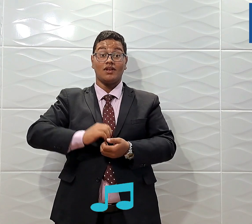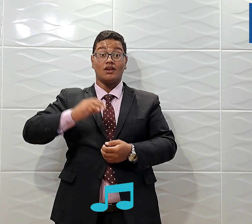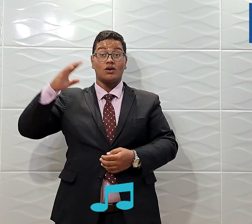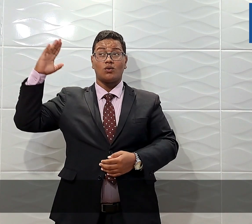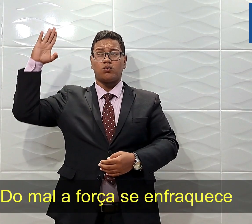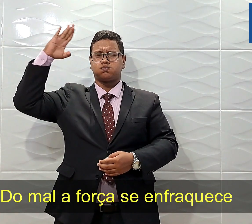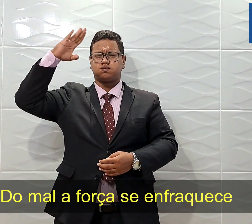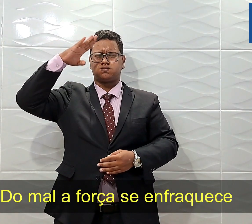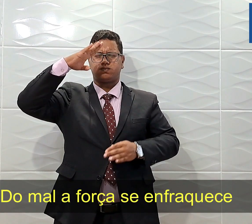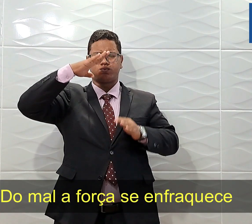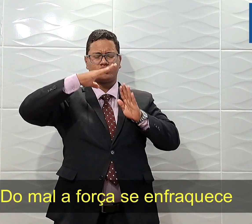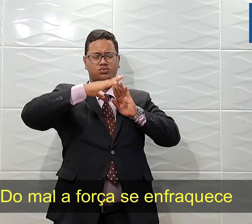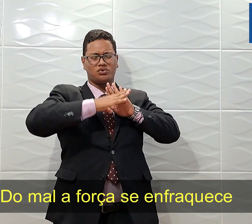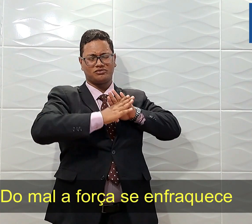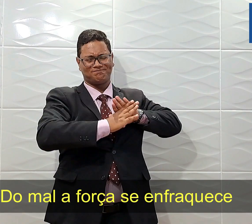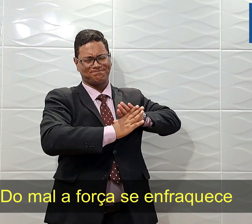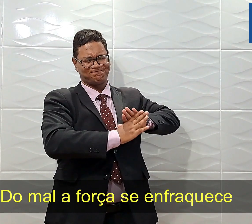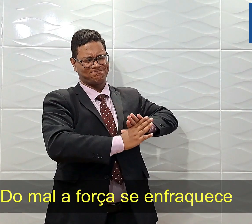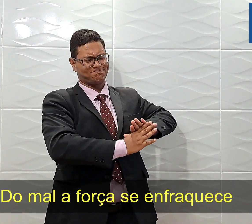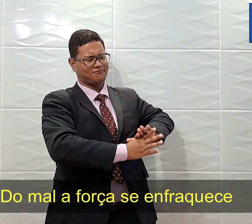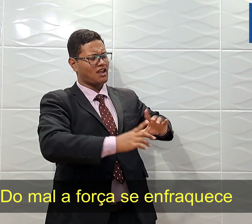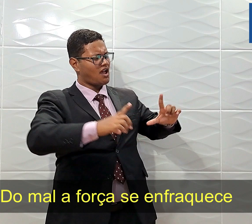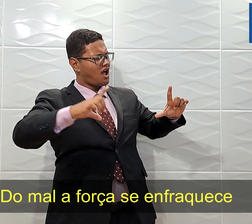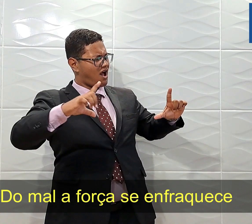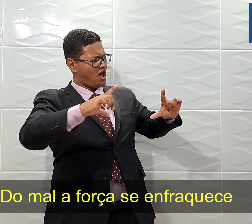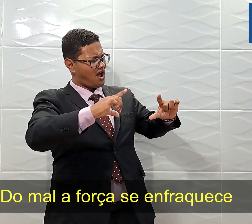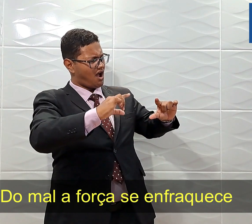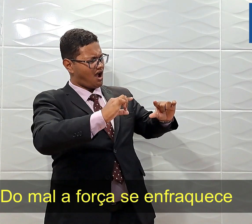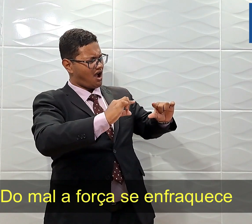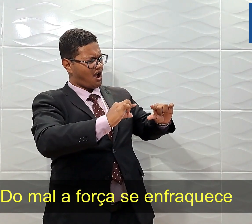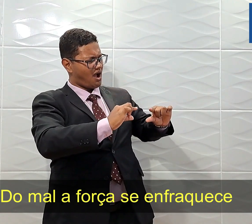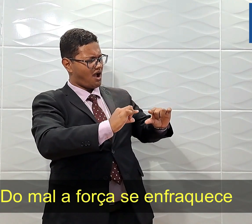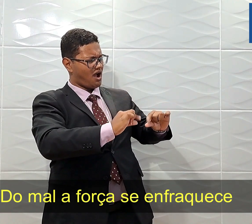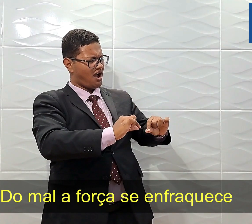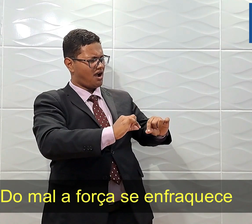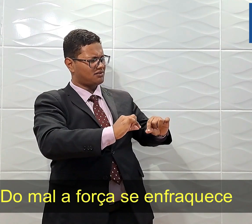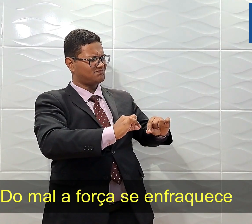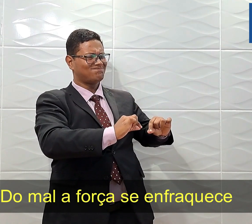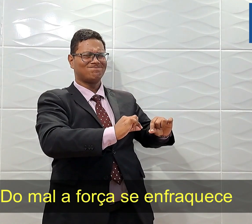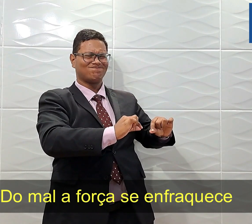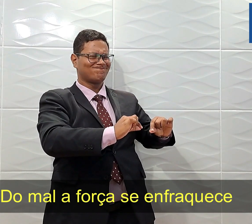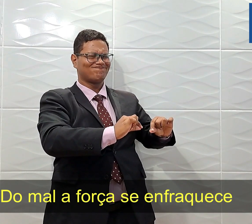Mal a força, se enfraquece